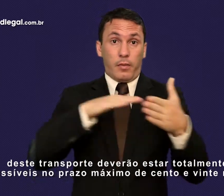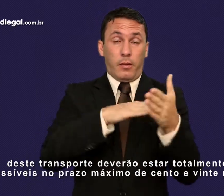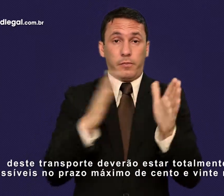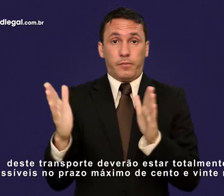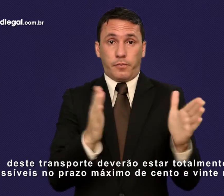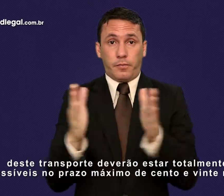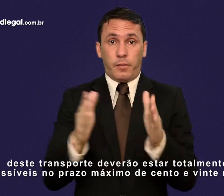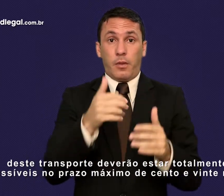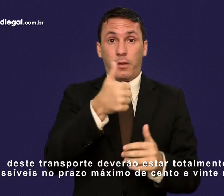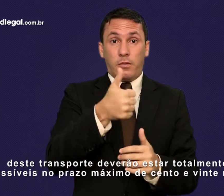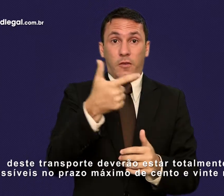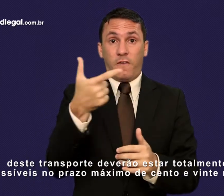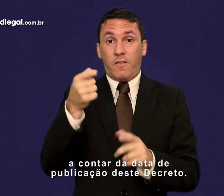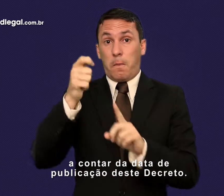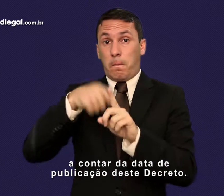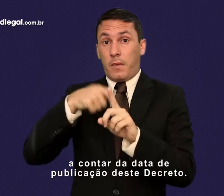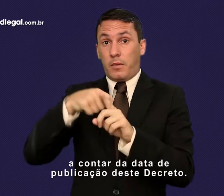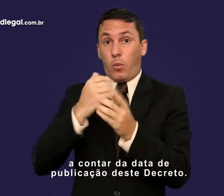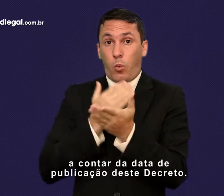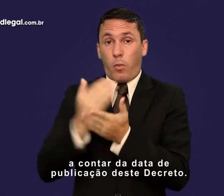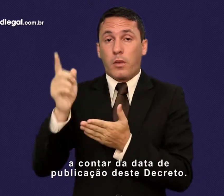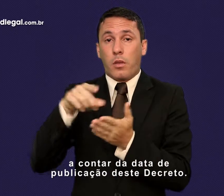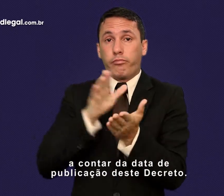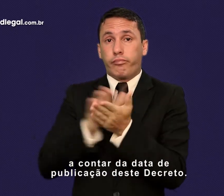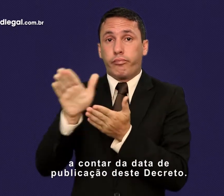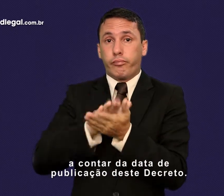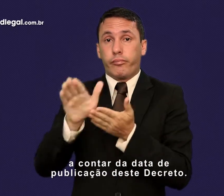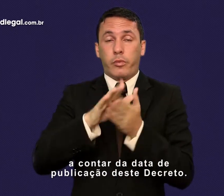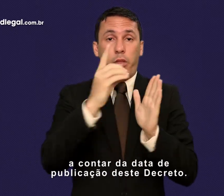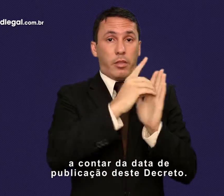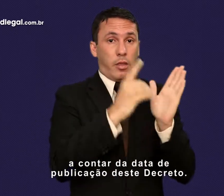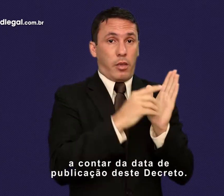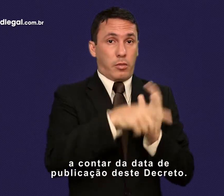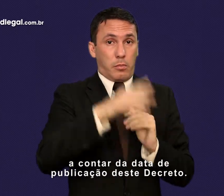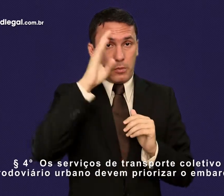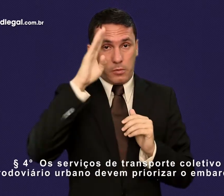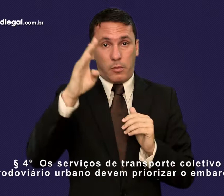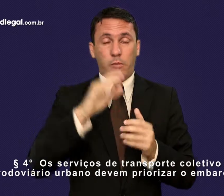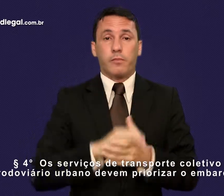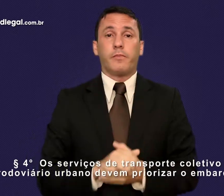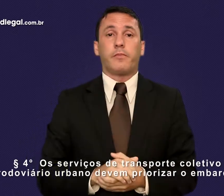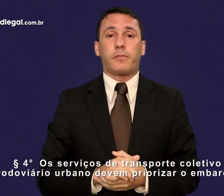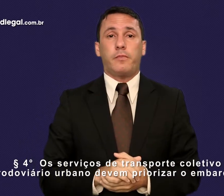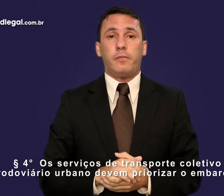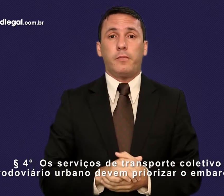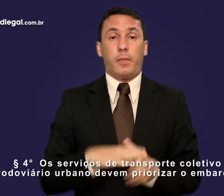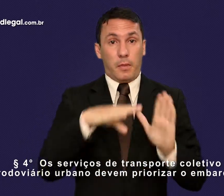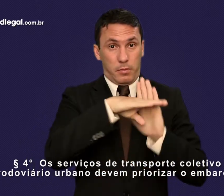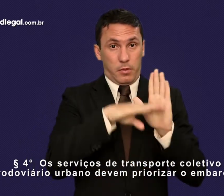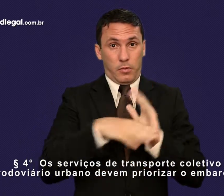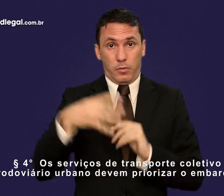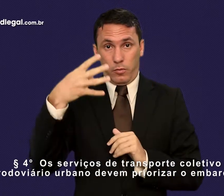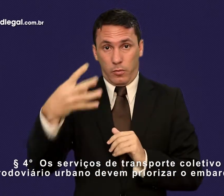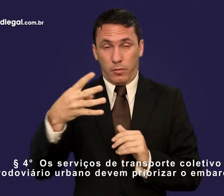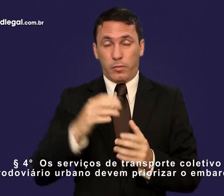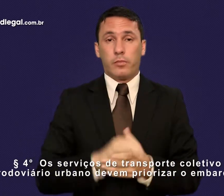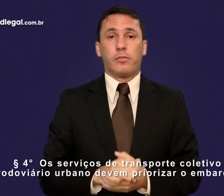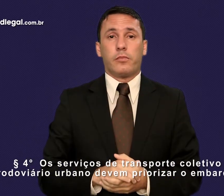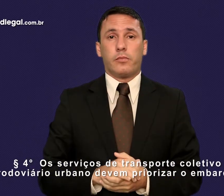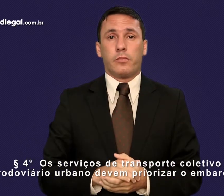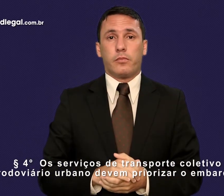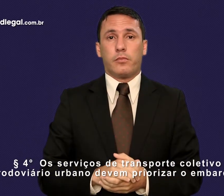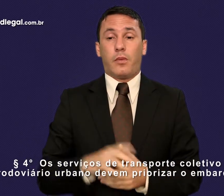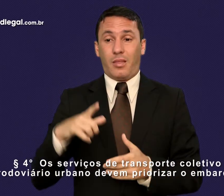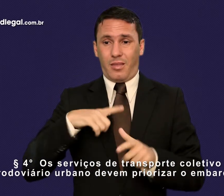máximo de 120 meses a contar da data de publicação deste decreto. Parágrafo 4º. Os serviços